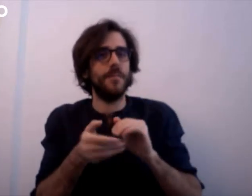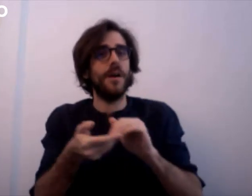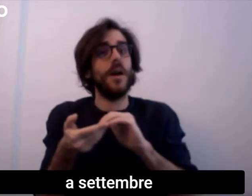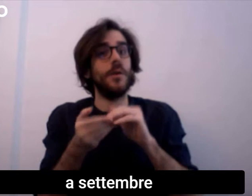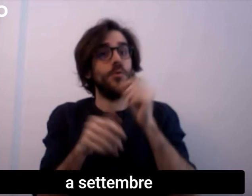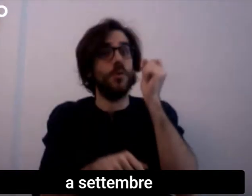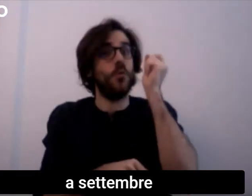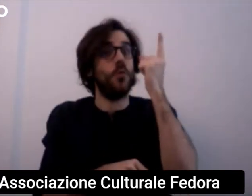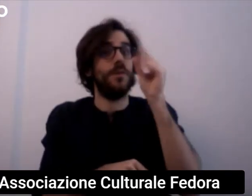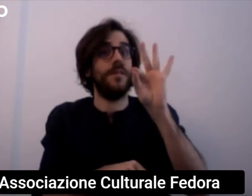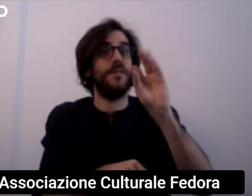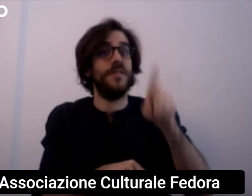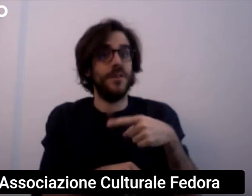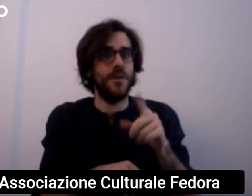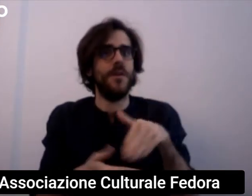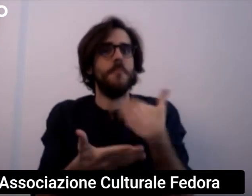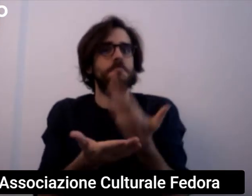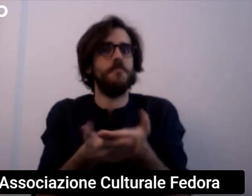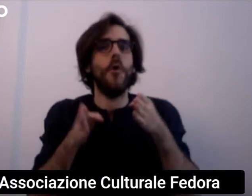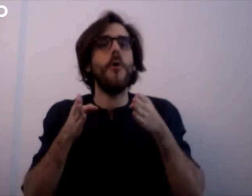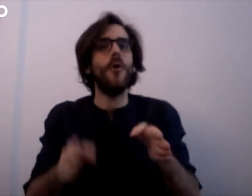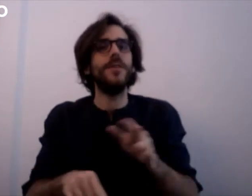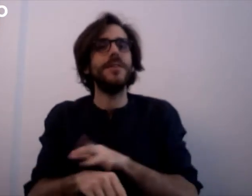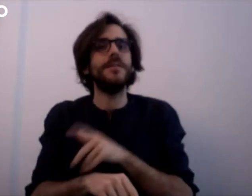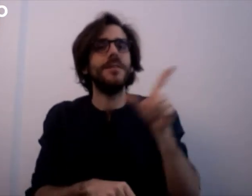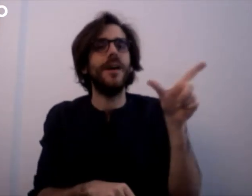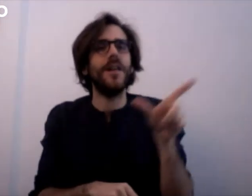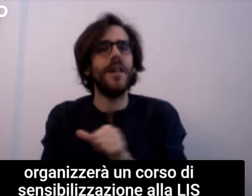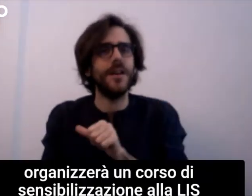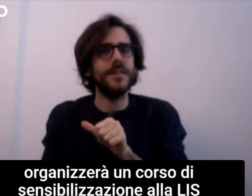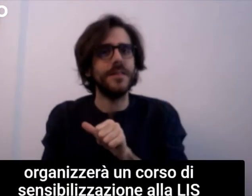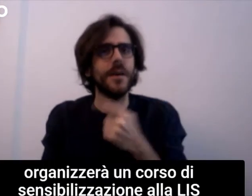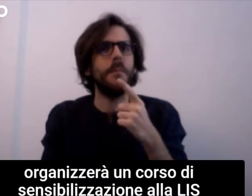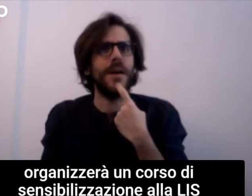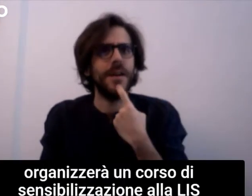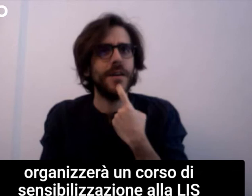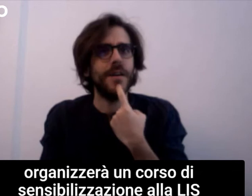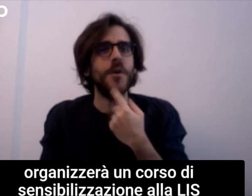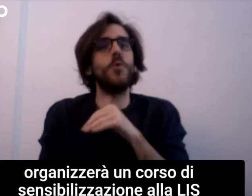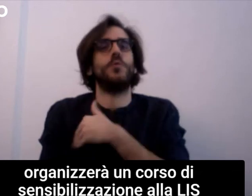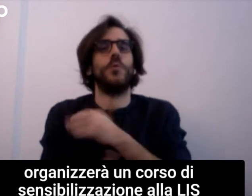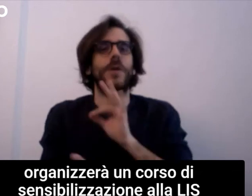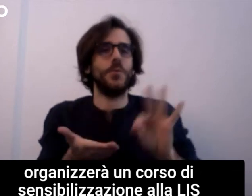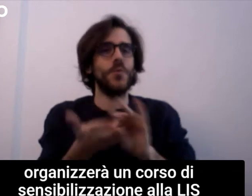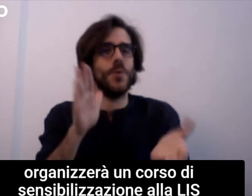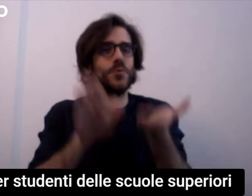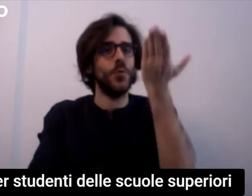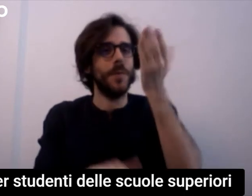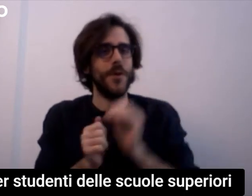a settembre associazione culturale fedora organizzerà un corso di sensibilizzazione alla lis per studenti